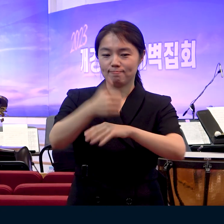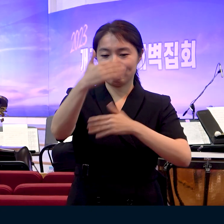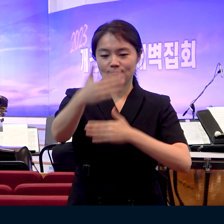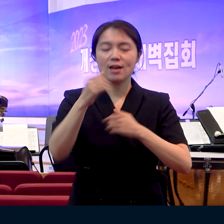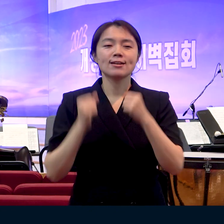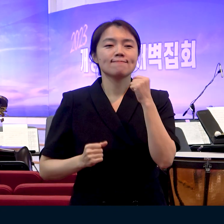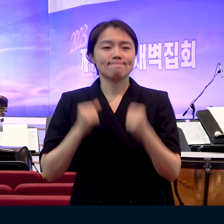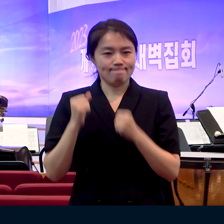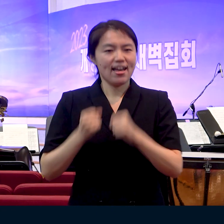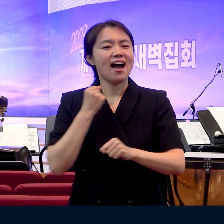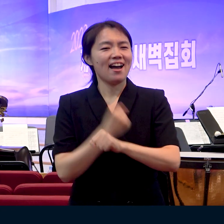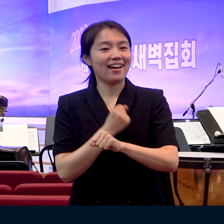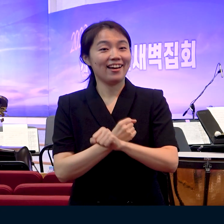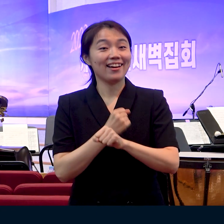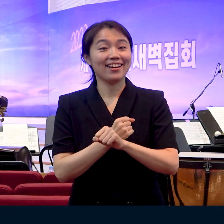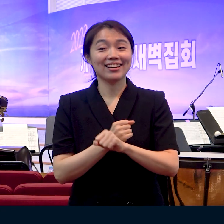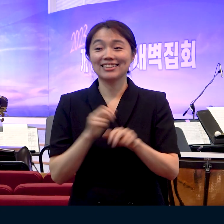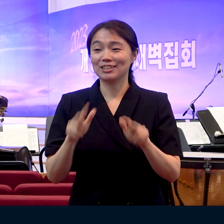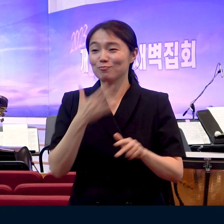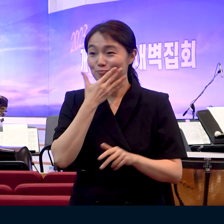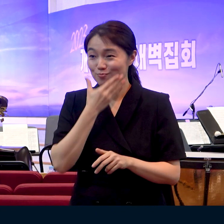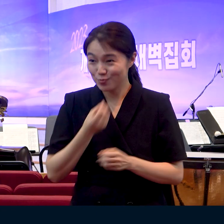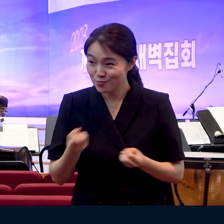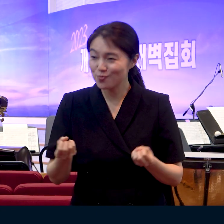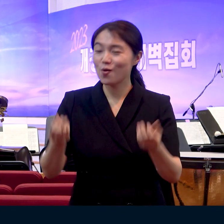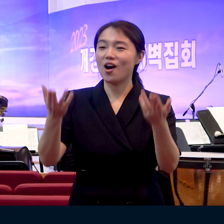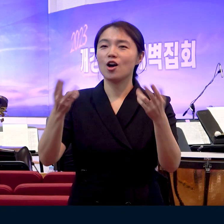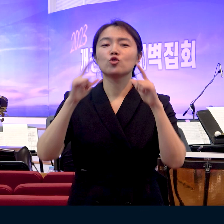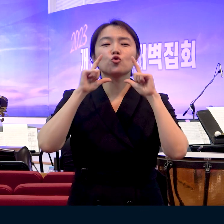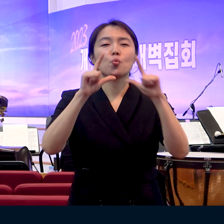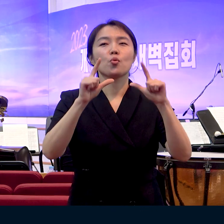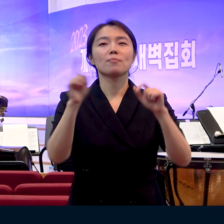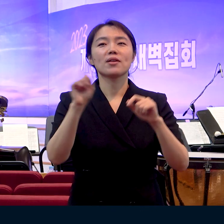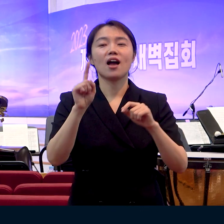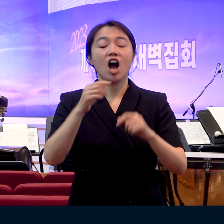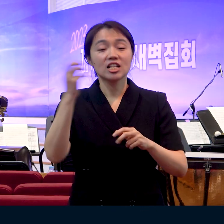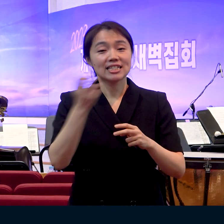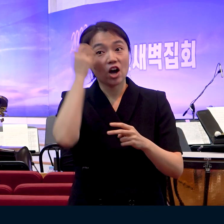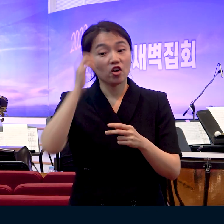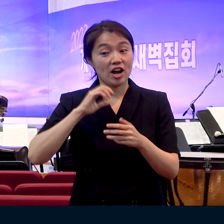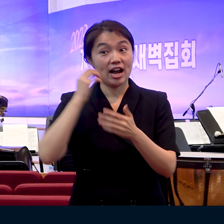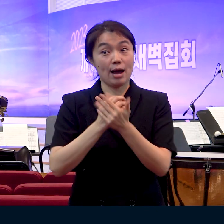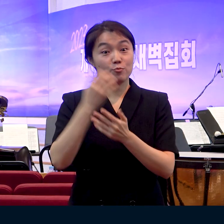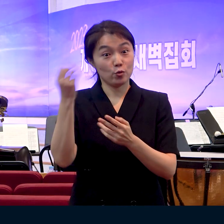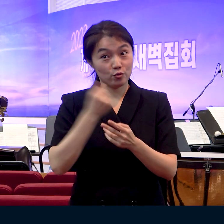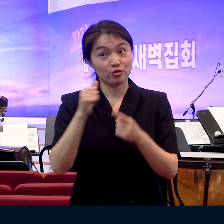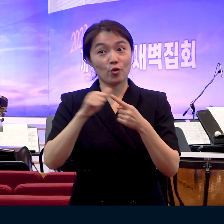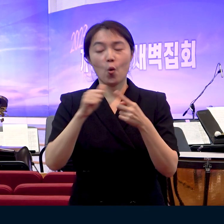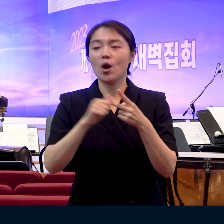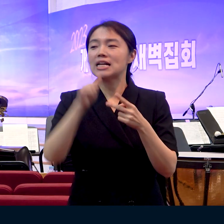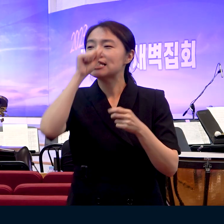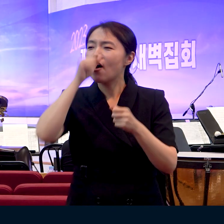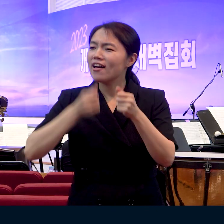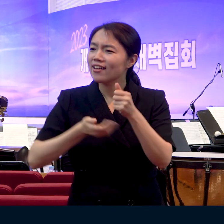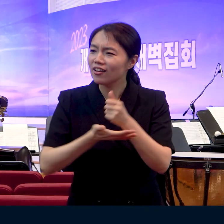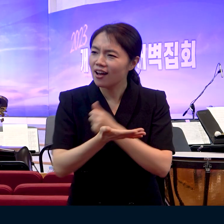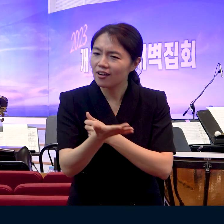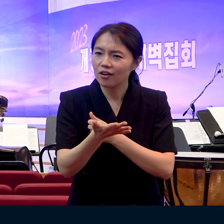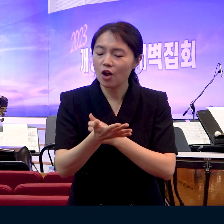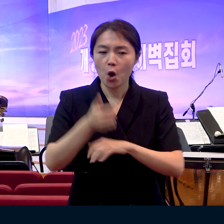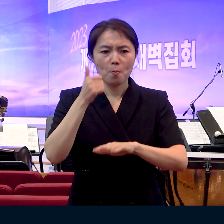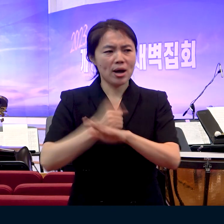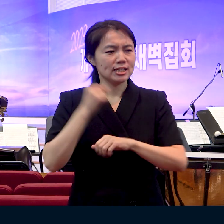그리고 이 시간 축복하며 선포합니다. 성령의 감동으로, 선한 영향력으로, 이것이 앵커로서 마지막